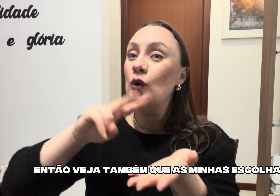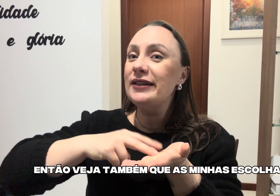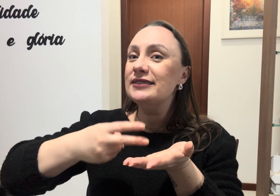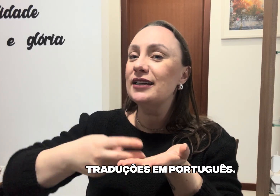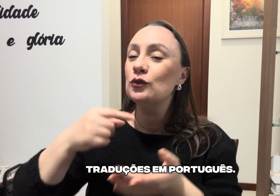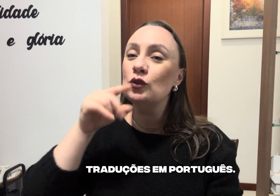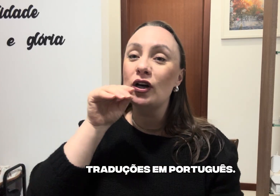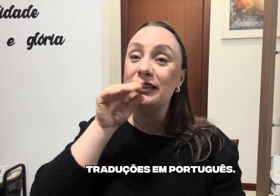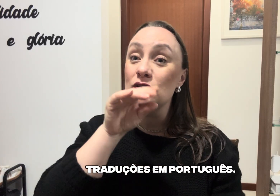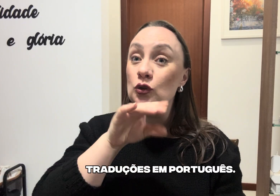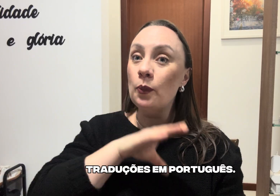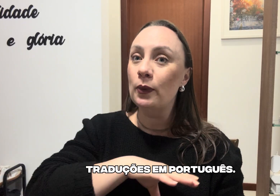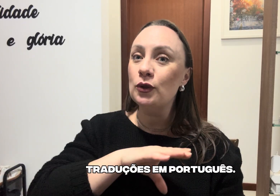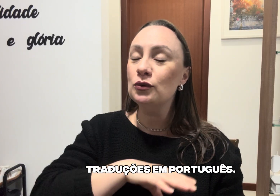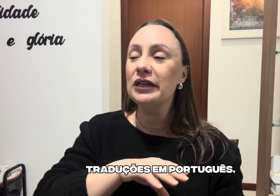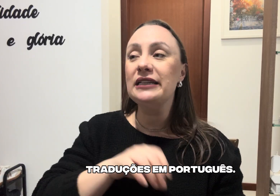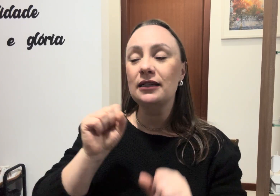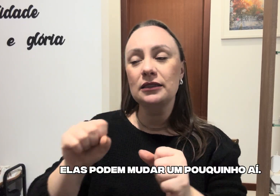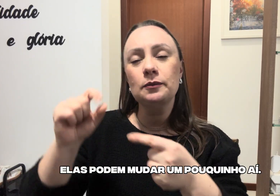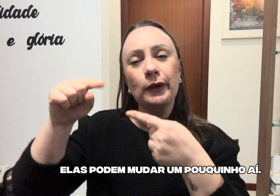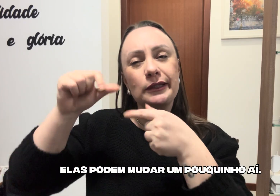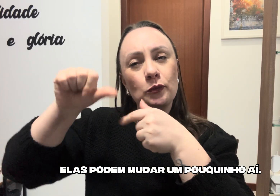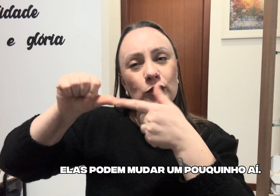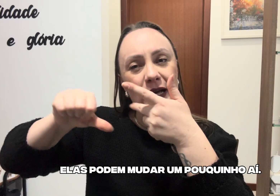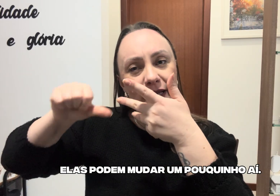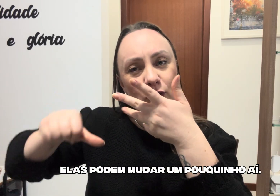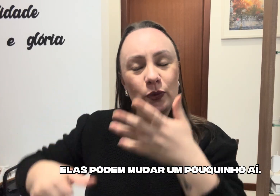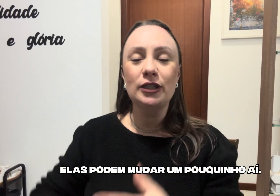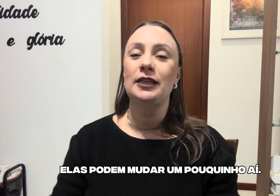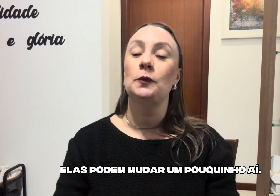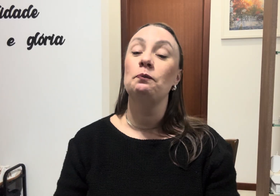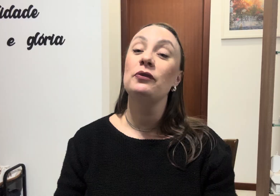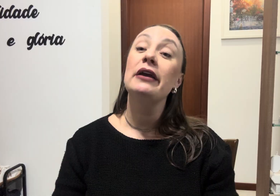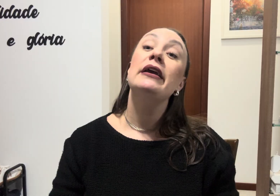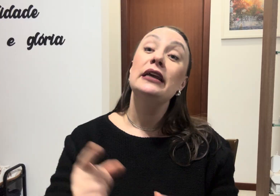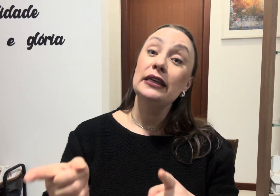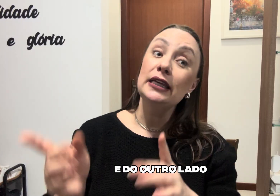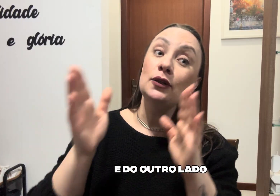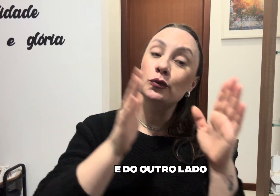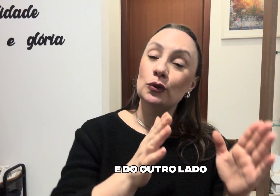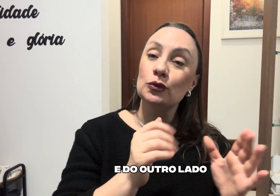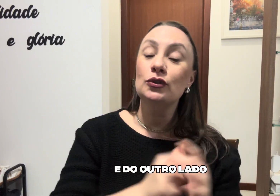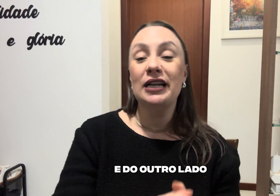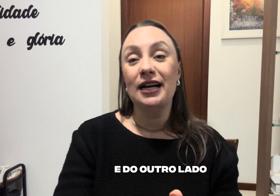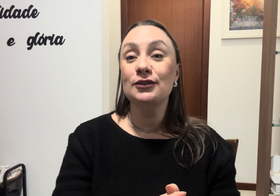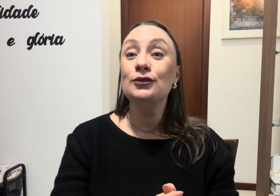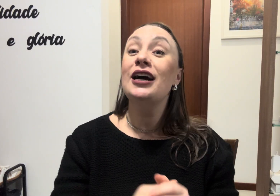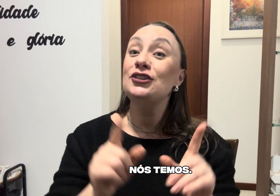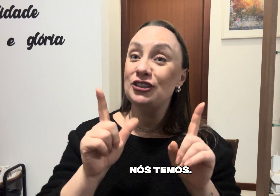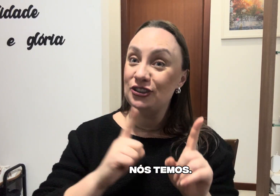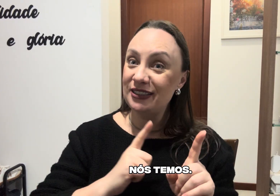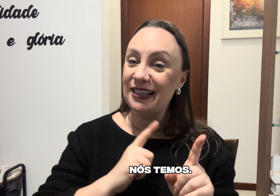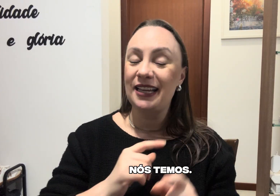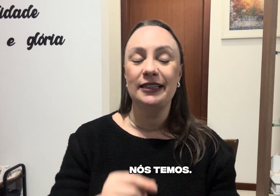escolhas tradutórias no português, elas podem mudar aí um pouquinho. E do outro lado, a gente tem: